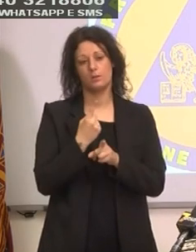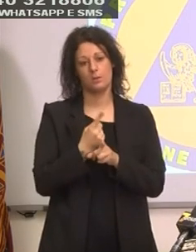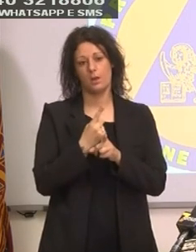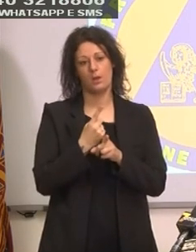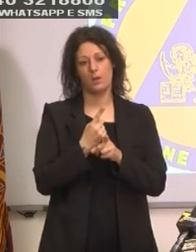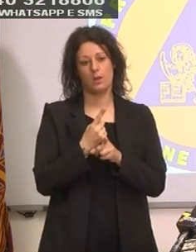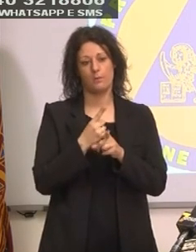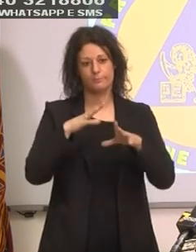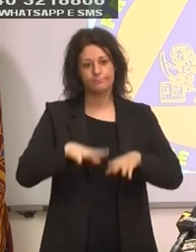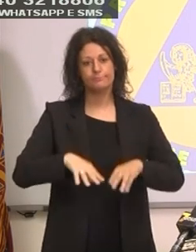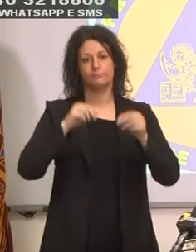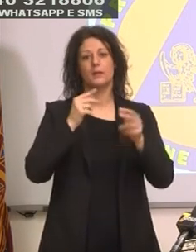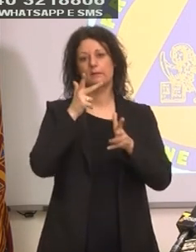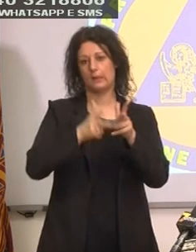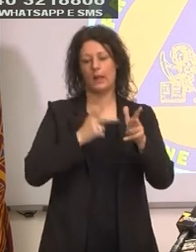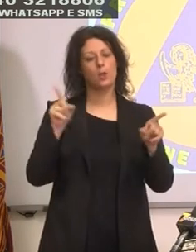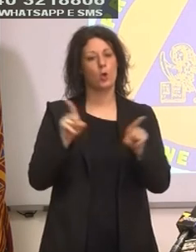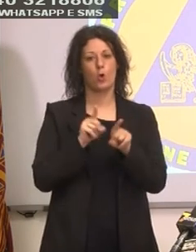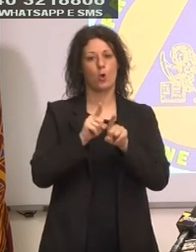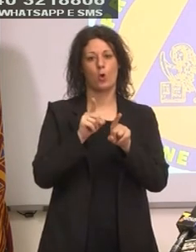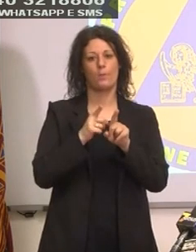quo rispetto a giugno dell'anno scorso.